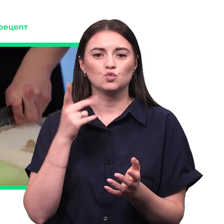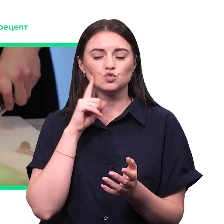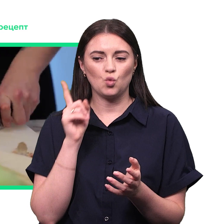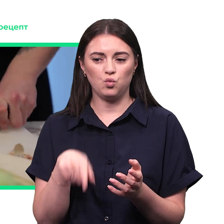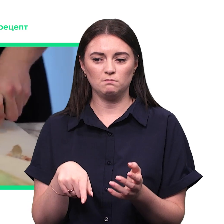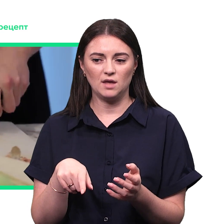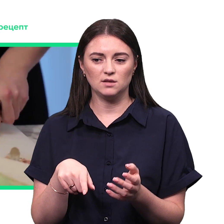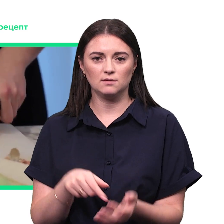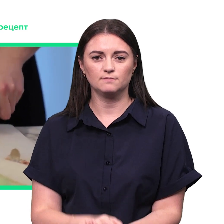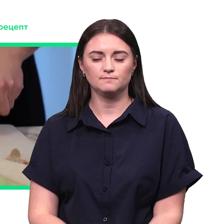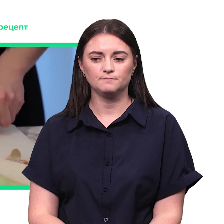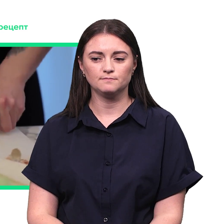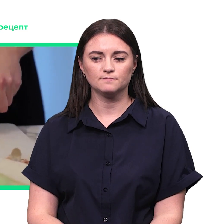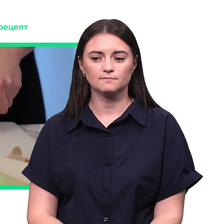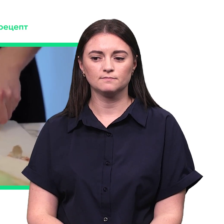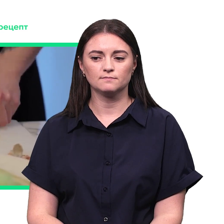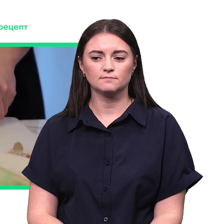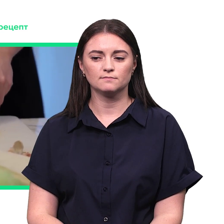шампиньоном.